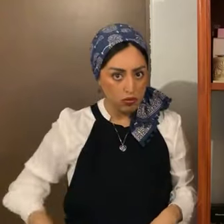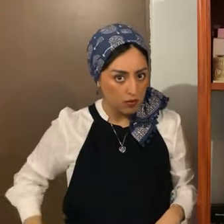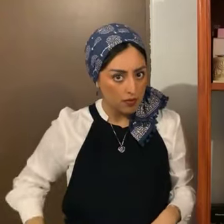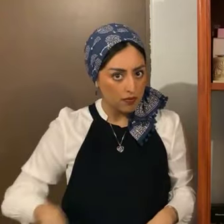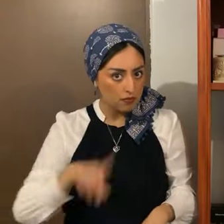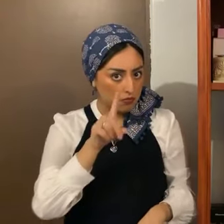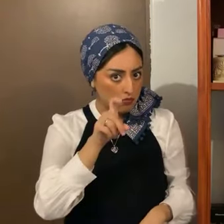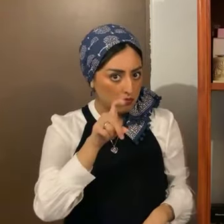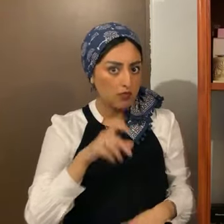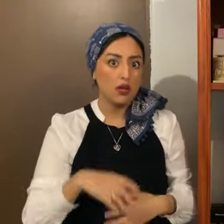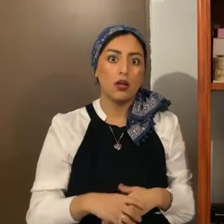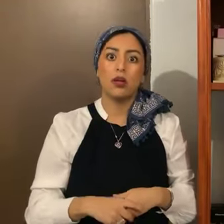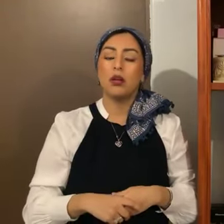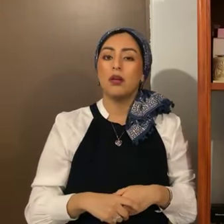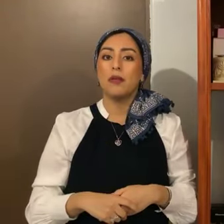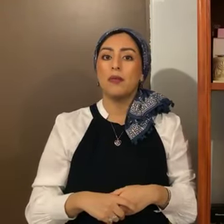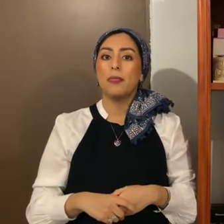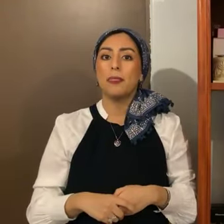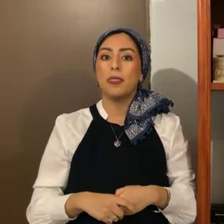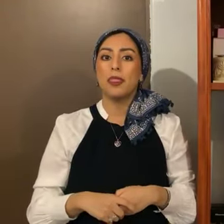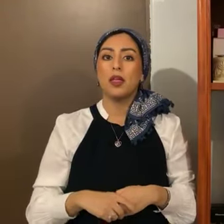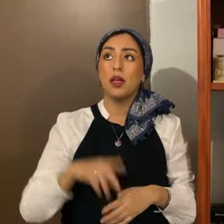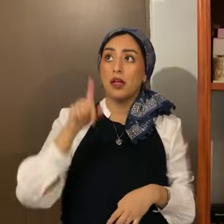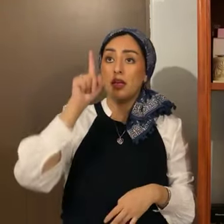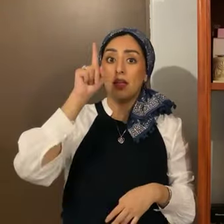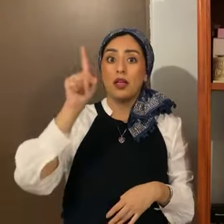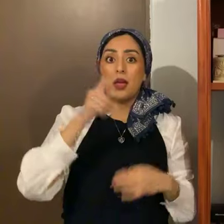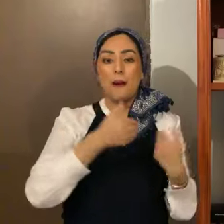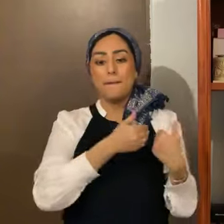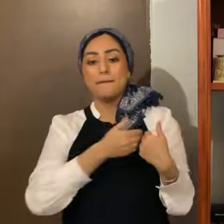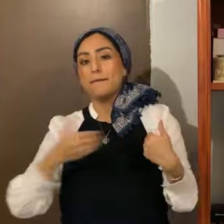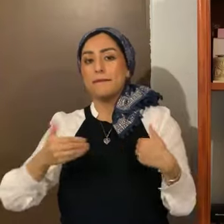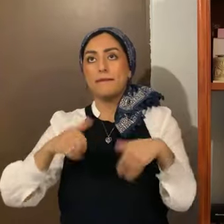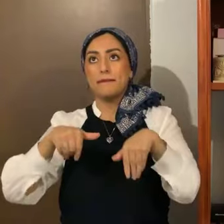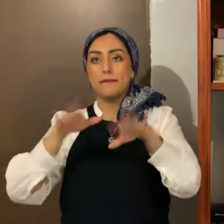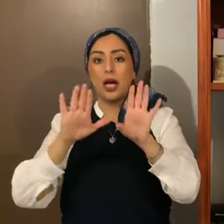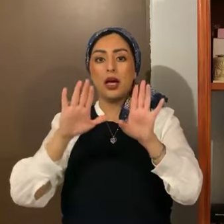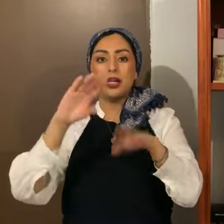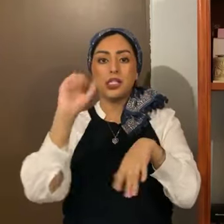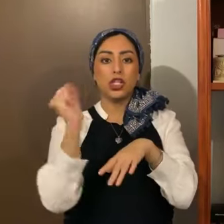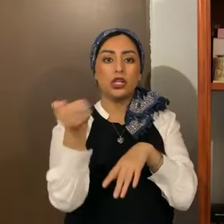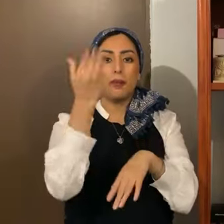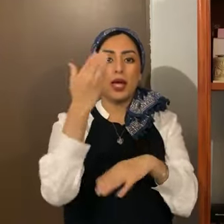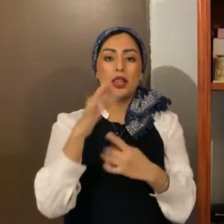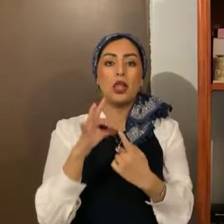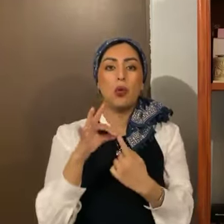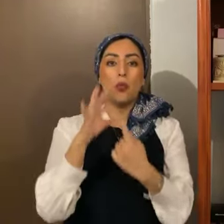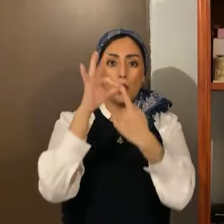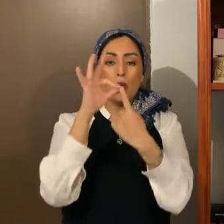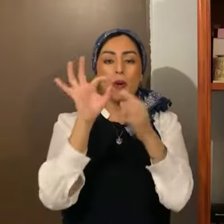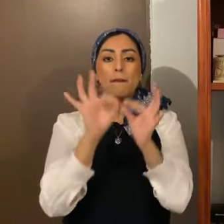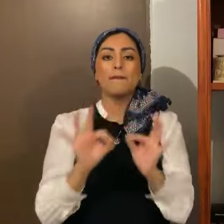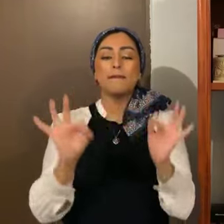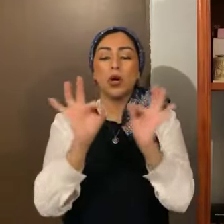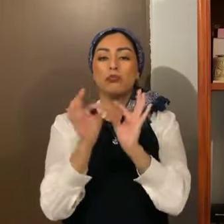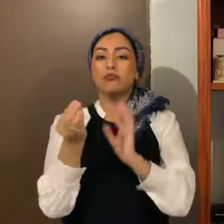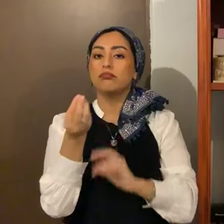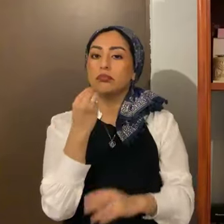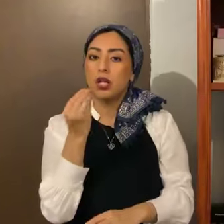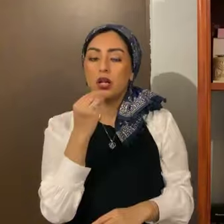Todopoderoso, el que separó el séptimo día para santificarlo, el que dice que hay que comer